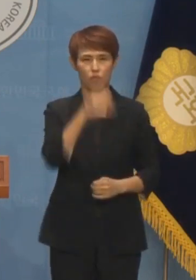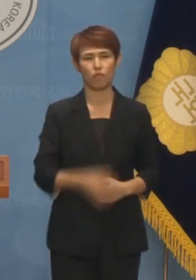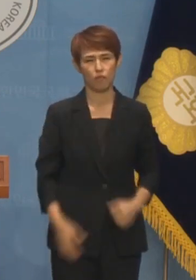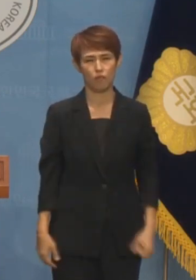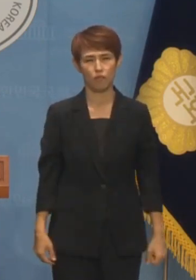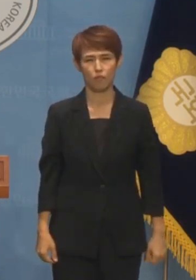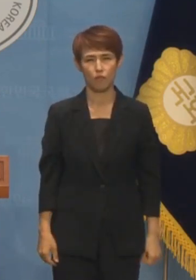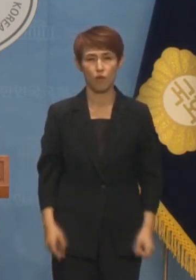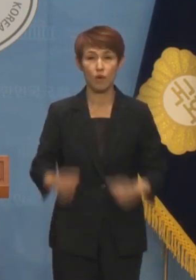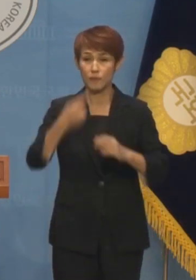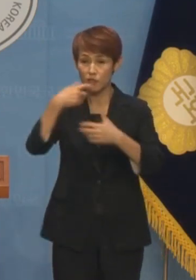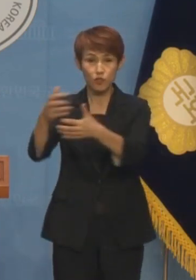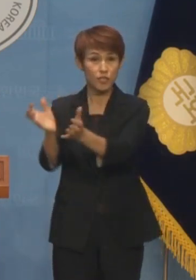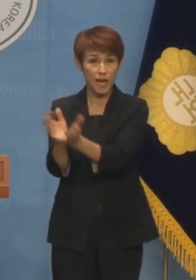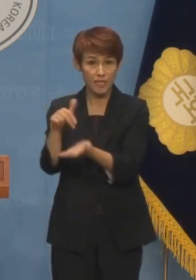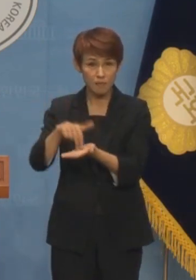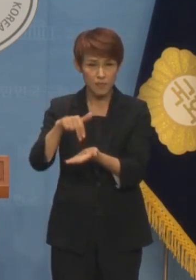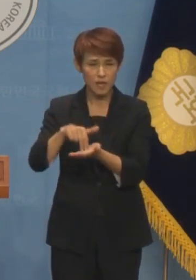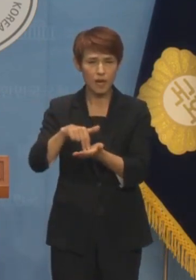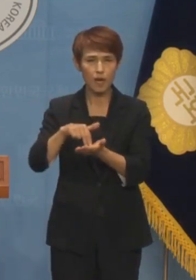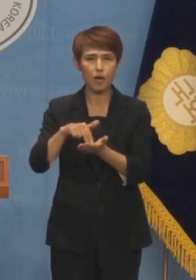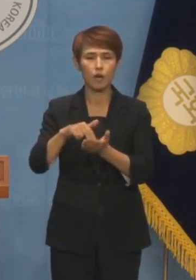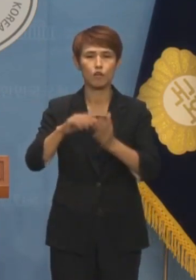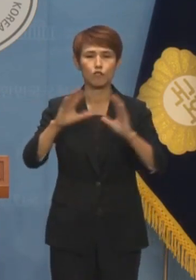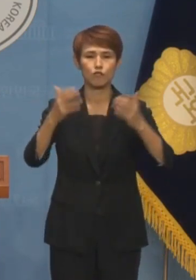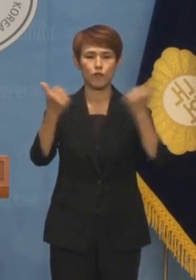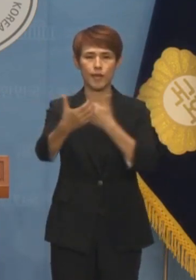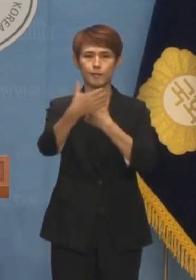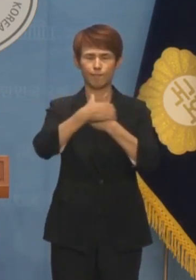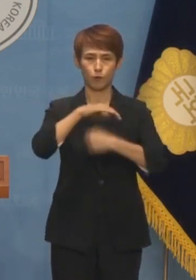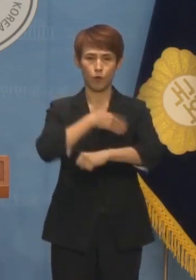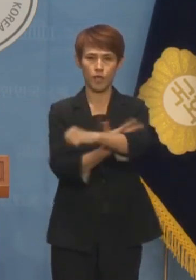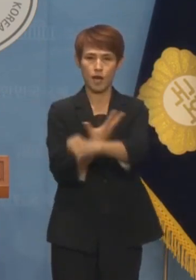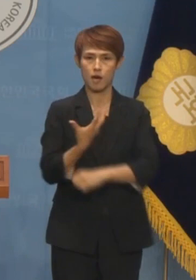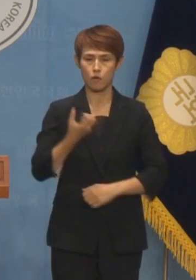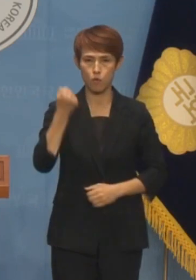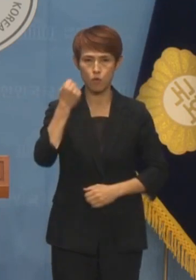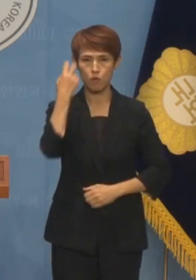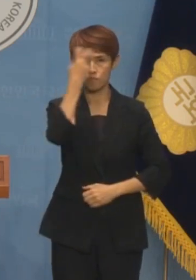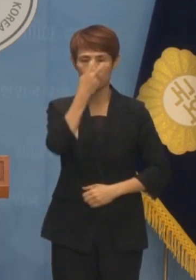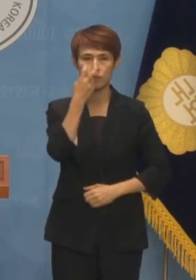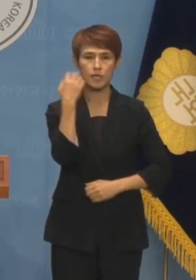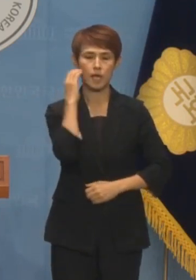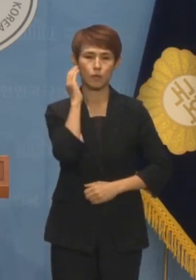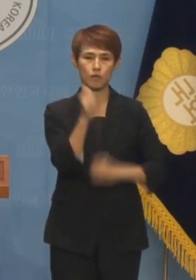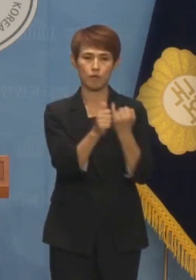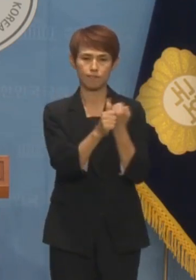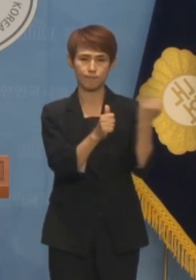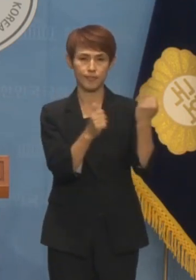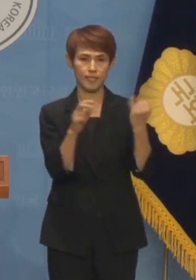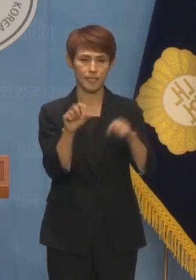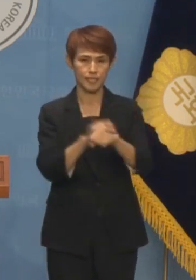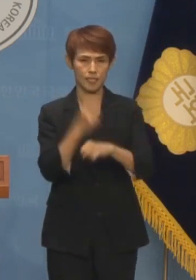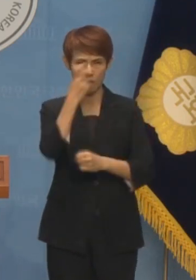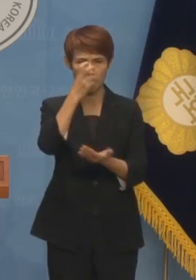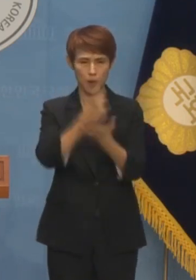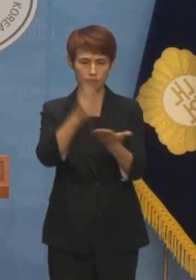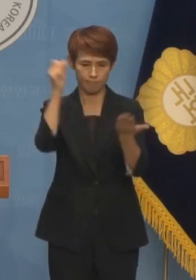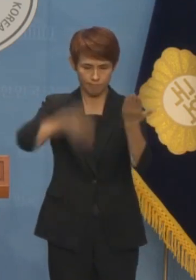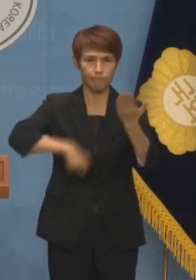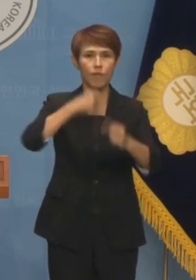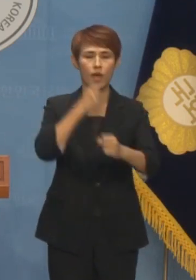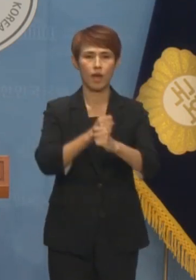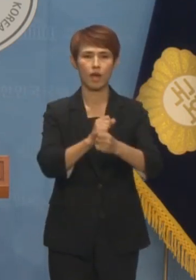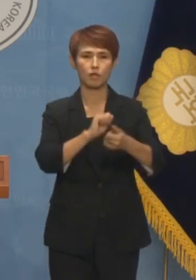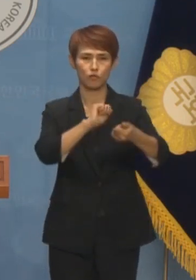더불어민주당은 국회에 부여된 모든 권한을 활용해 김건희 여사 특검법을 통과시키고 주가